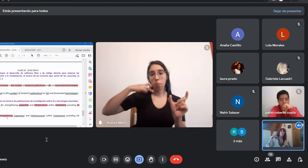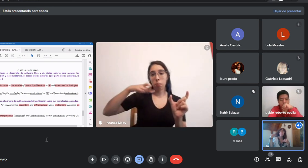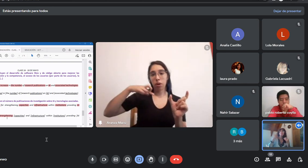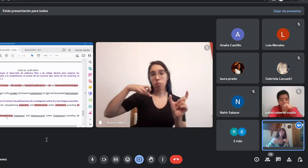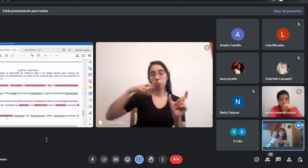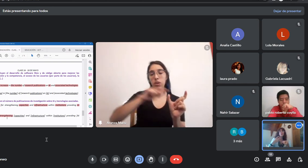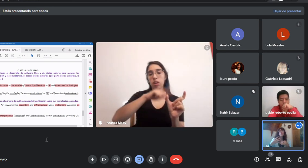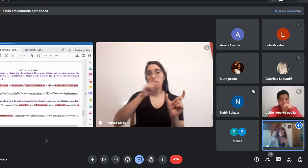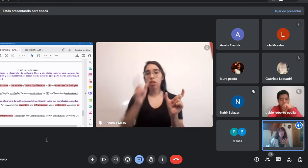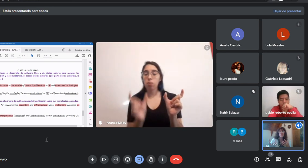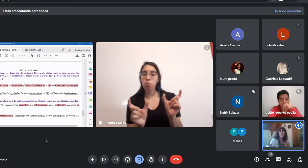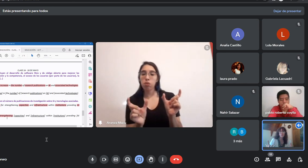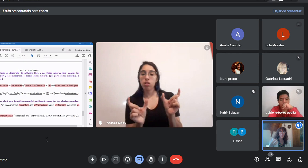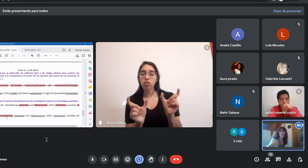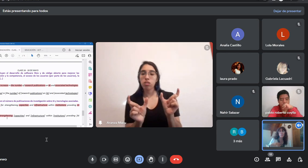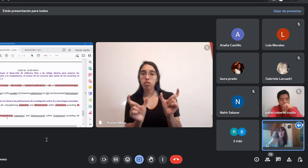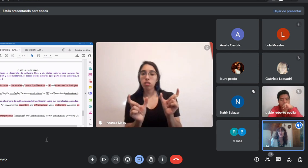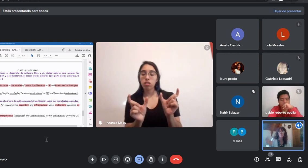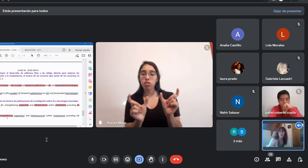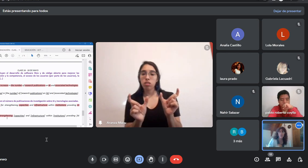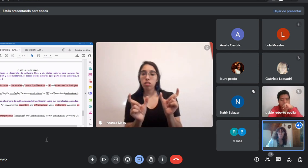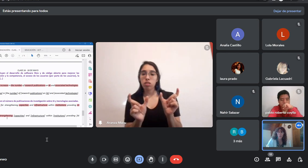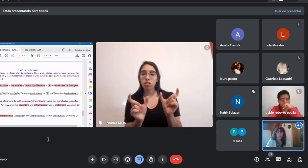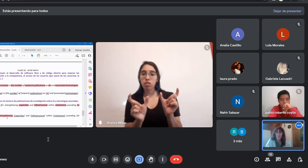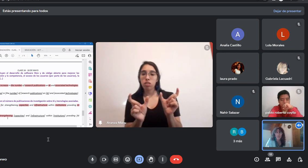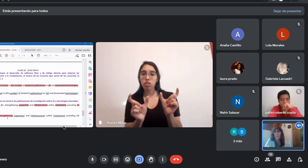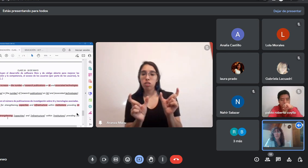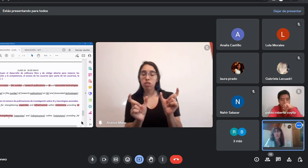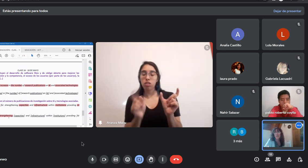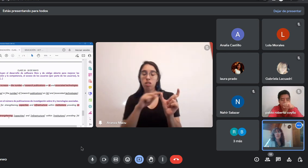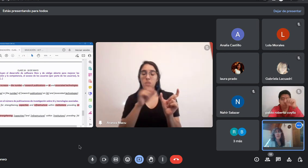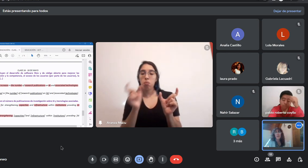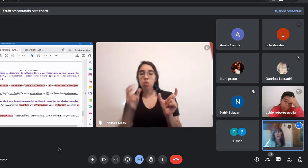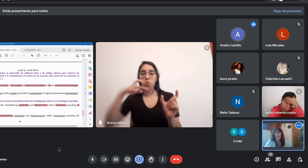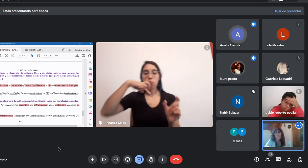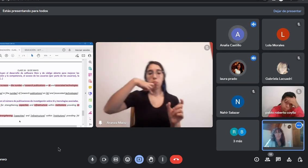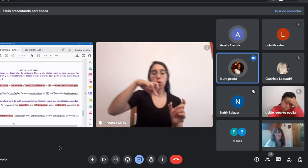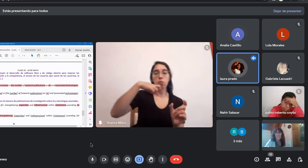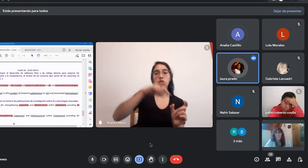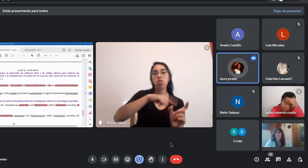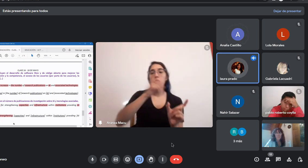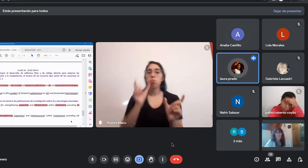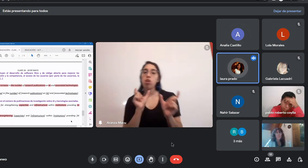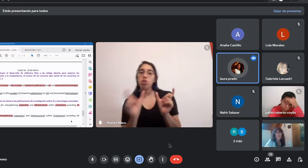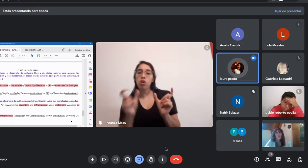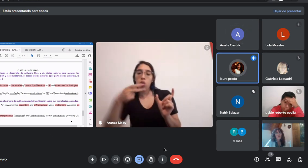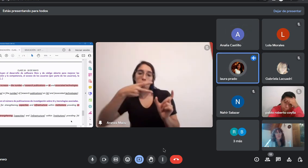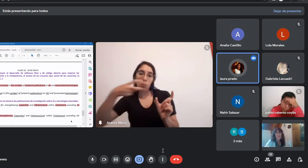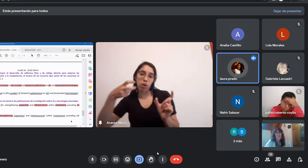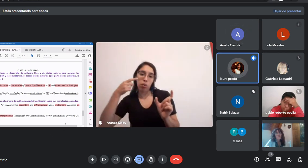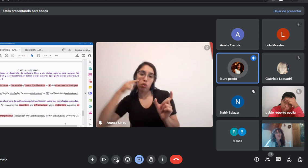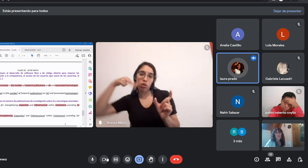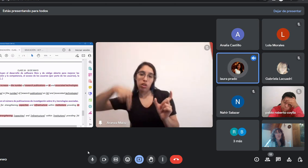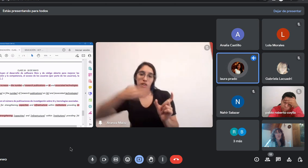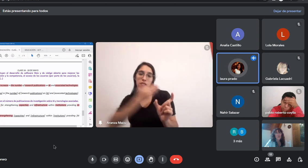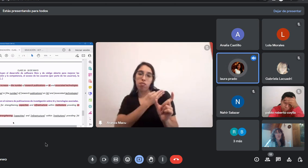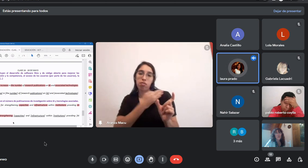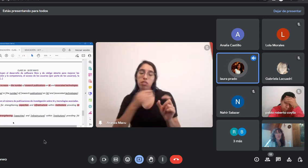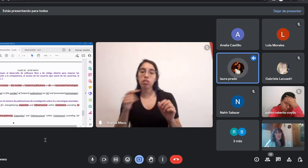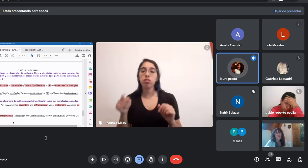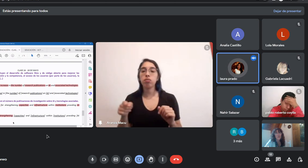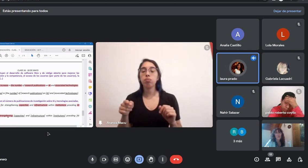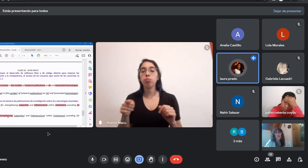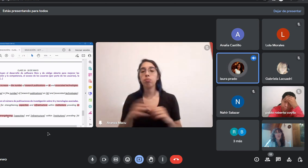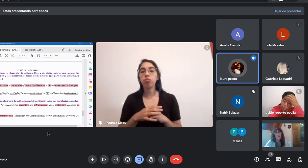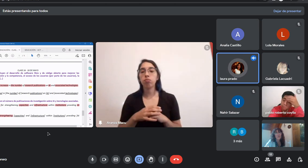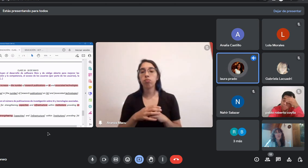es más común encontrarlo como infinitivo, ¿sí? ¿Y no podría haber obviado ese